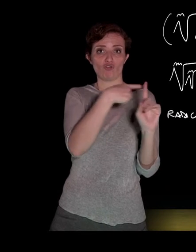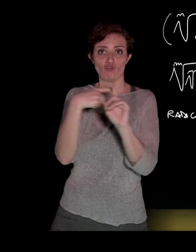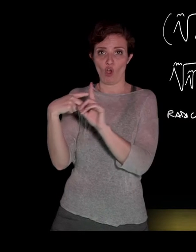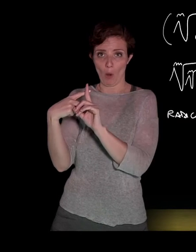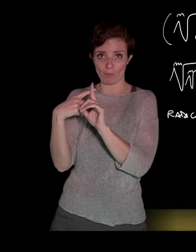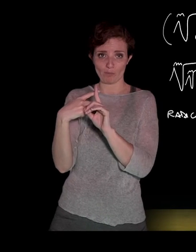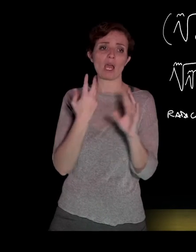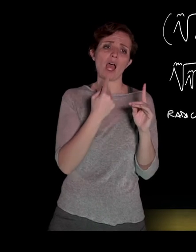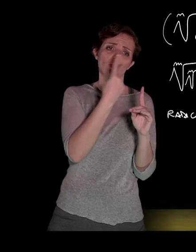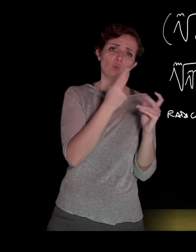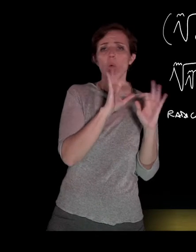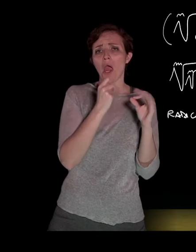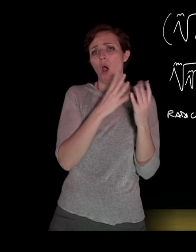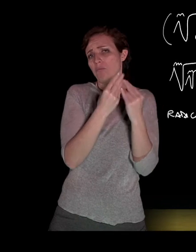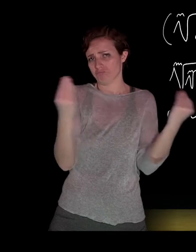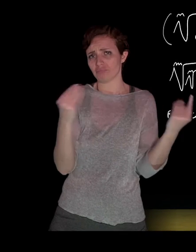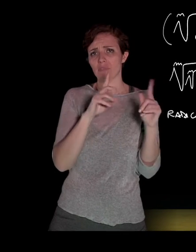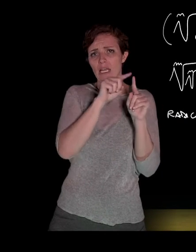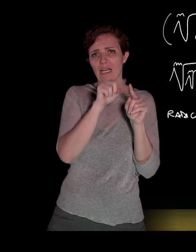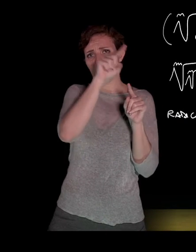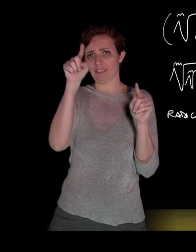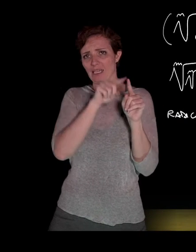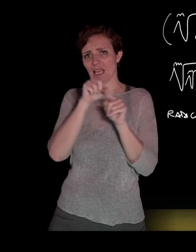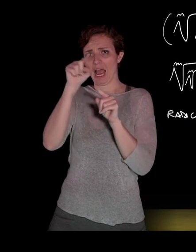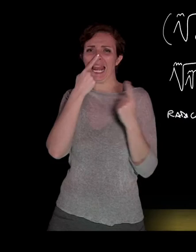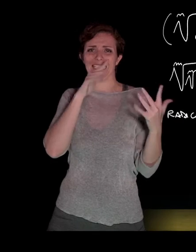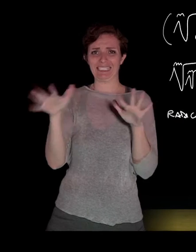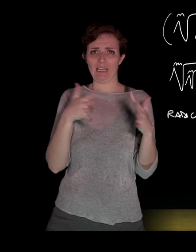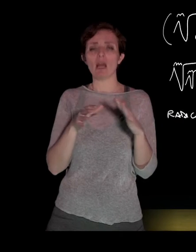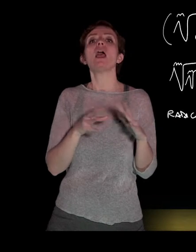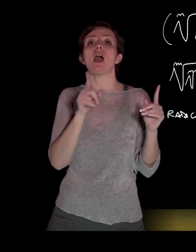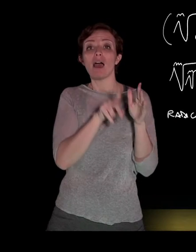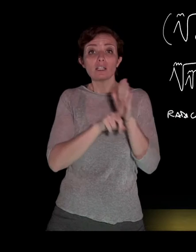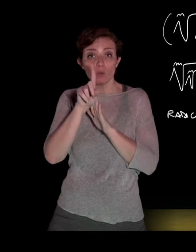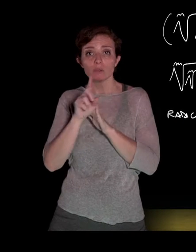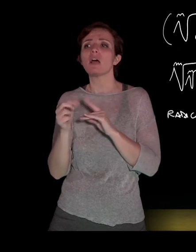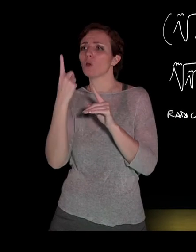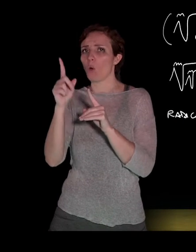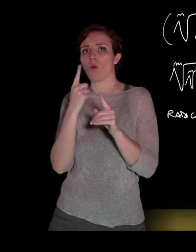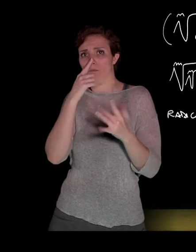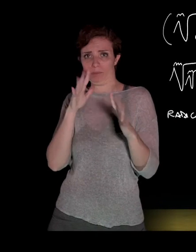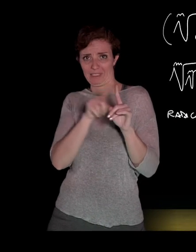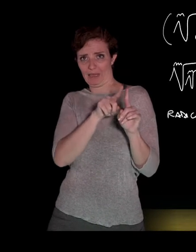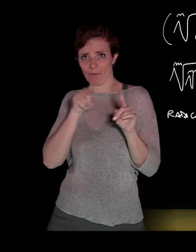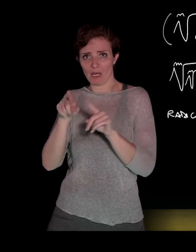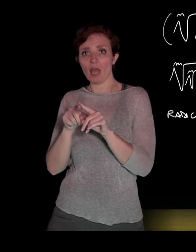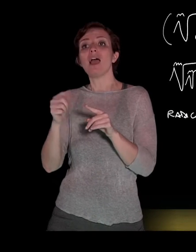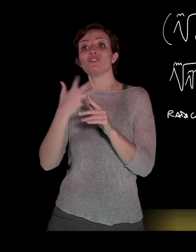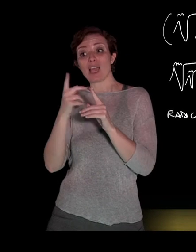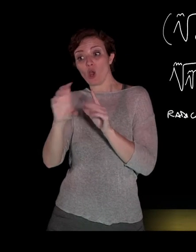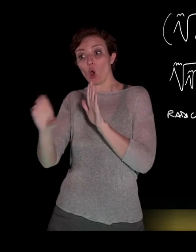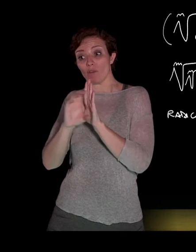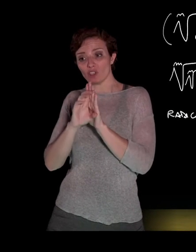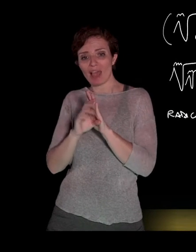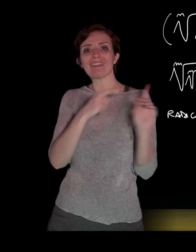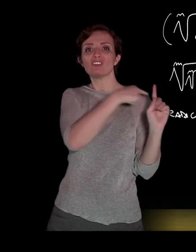radicale simile sempre a quelli dati che ha come coefficiente la somma algebrica dei coefficienti di quel radicale per cui se abbiamo tre radice